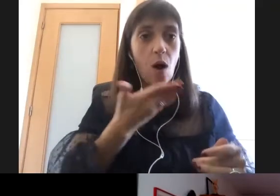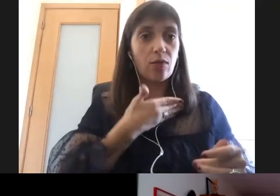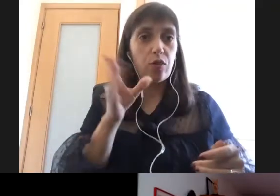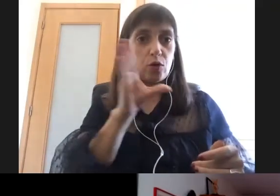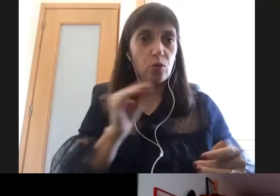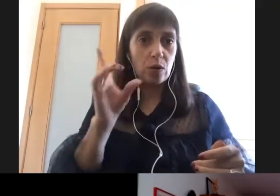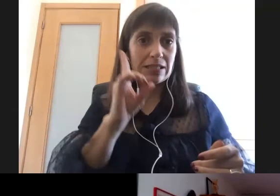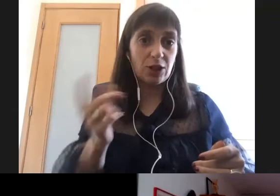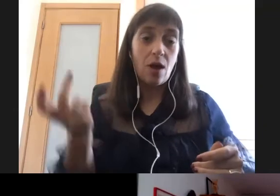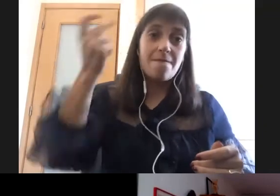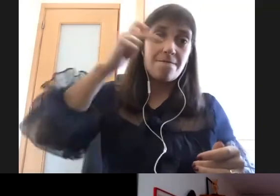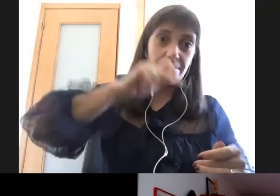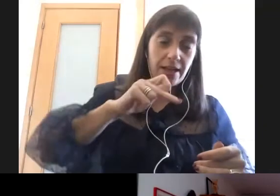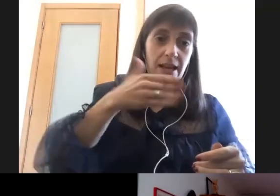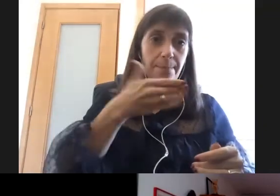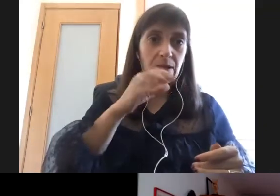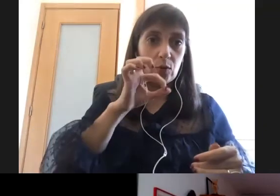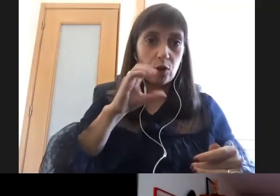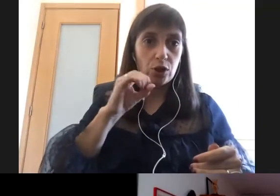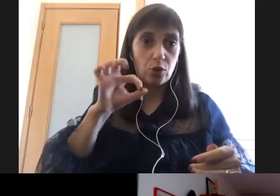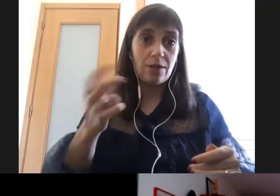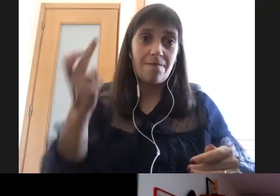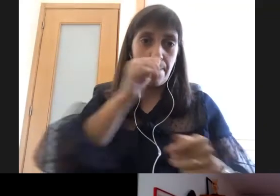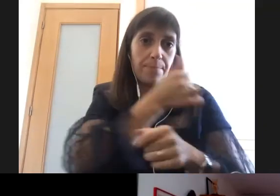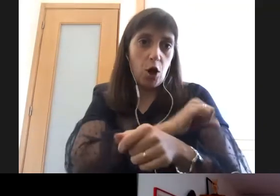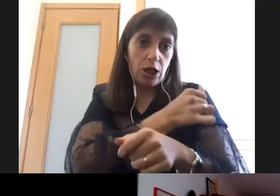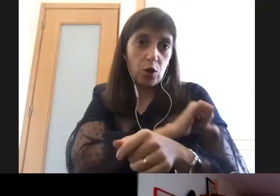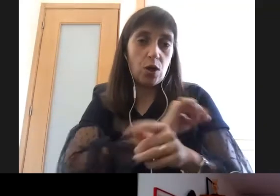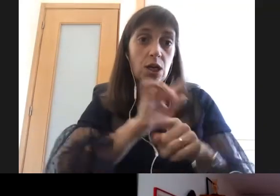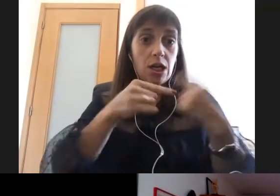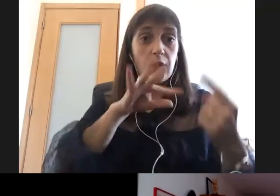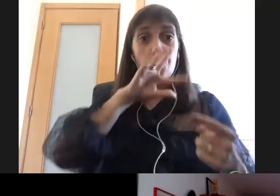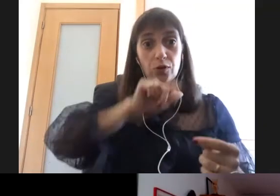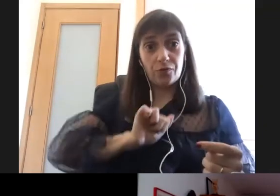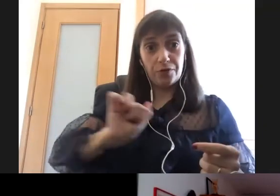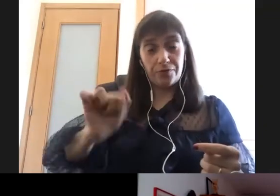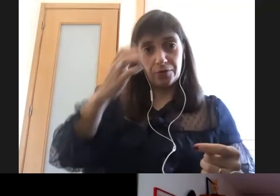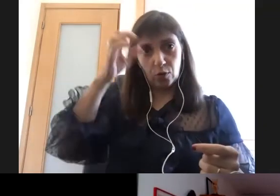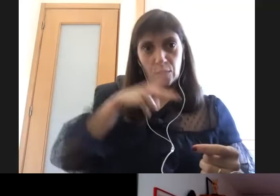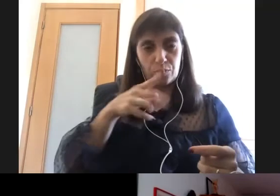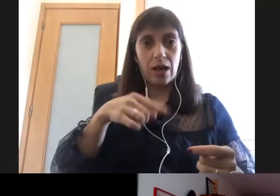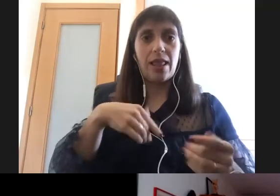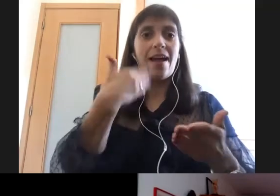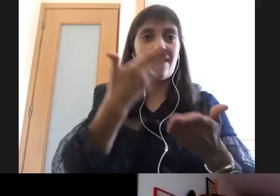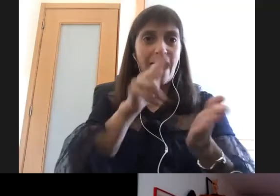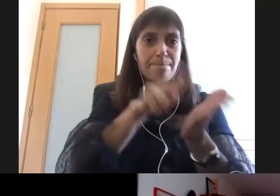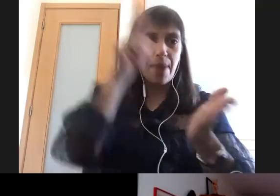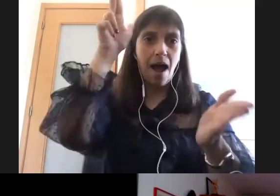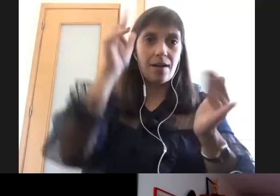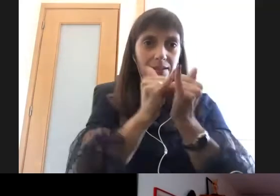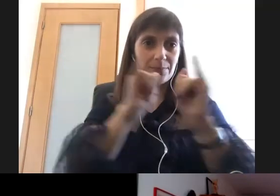1808 para o Rio de Janeiro. E não é à toa que é o filho do rei de Portugal quem declara a independência do Brasil.